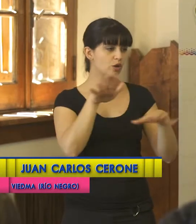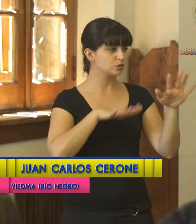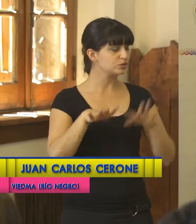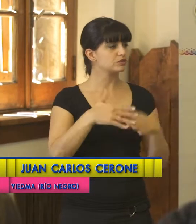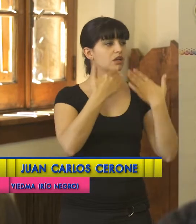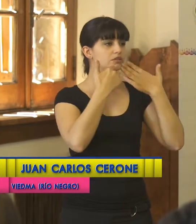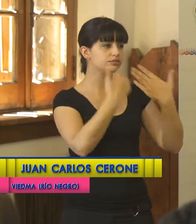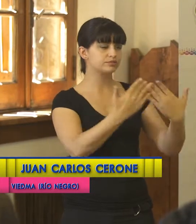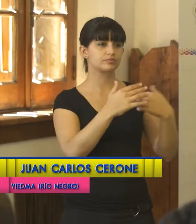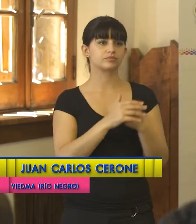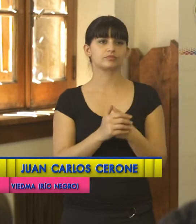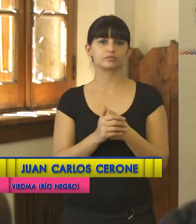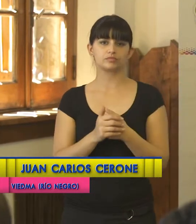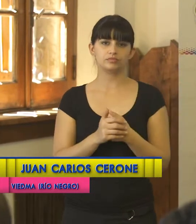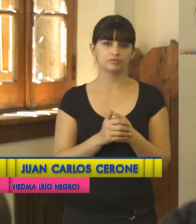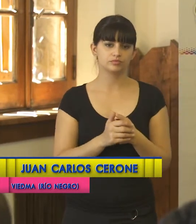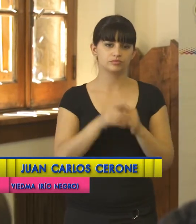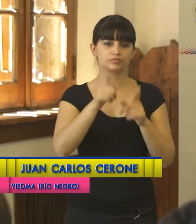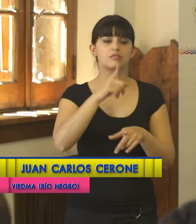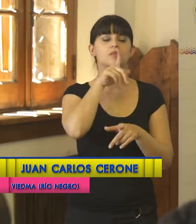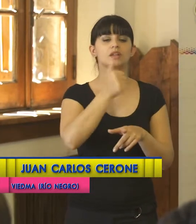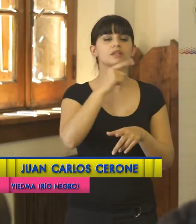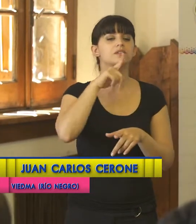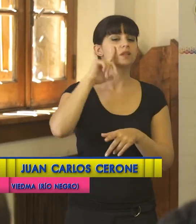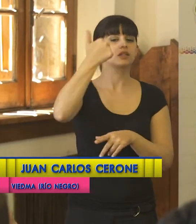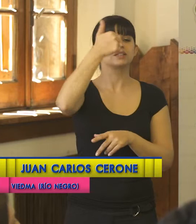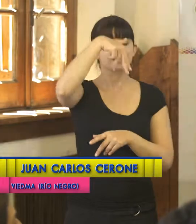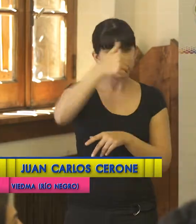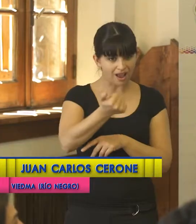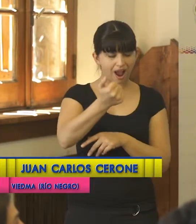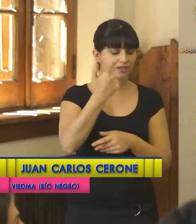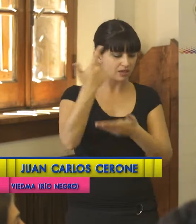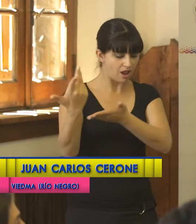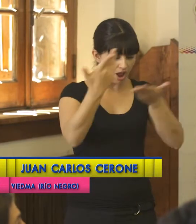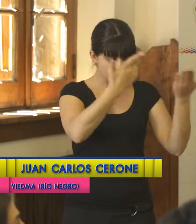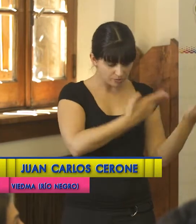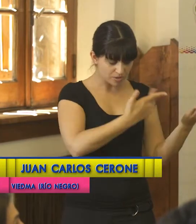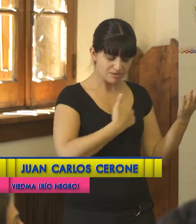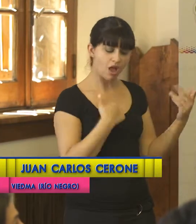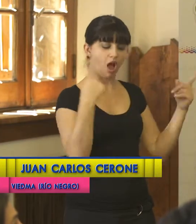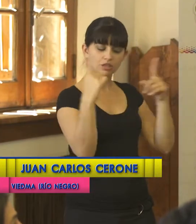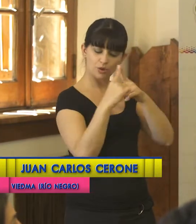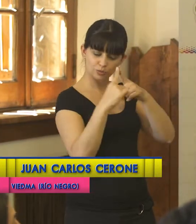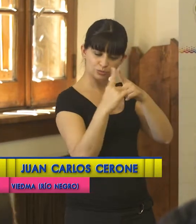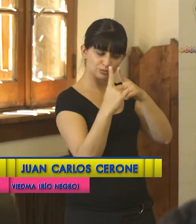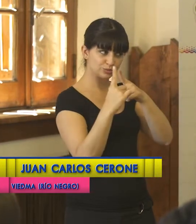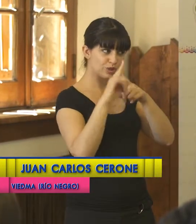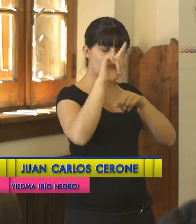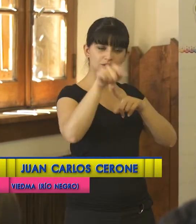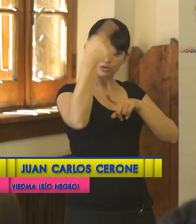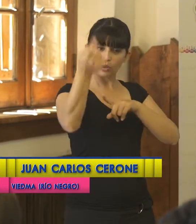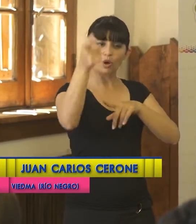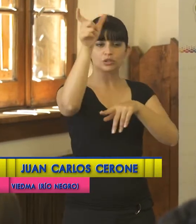agradecer a tatiana aguilar que me invitó y me puso en conexión junto con otro